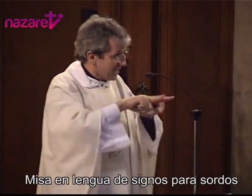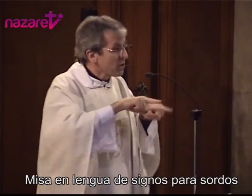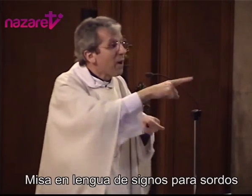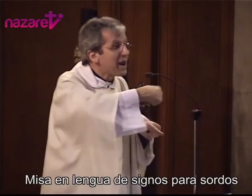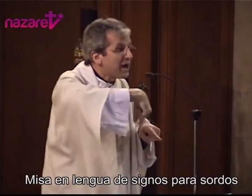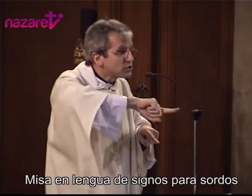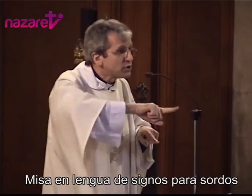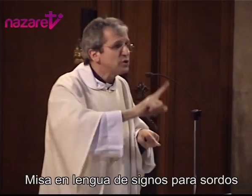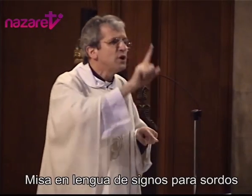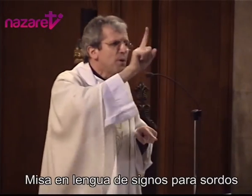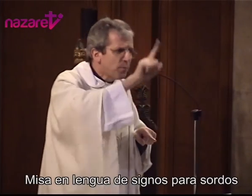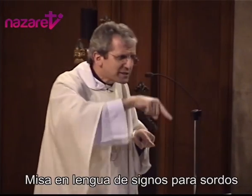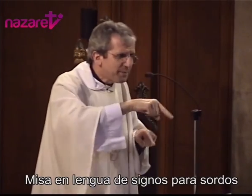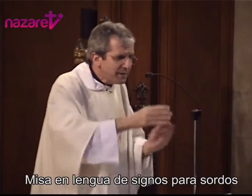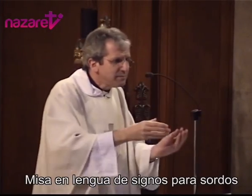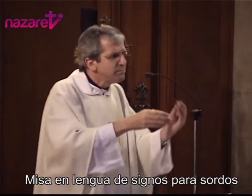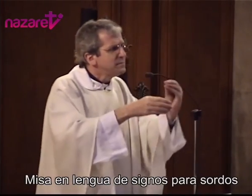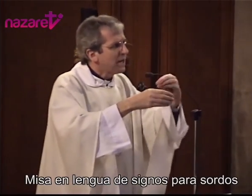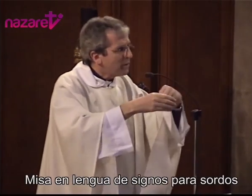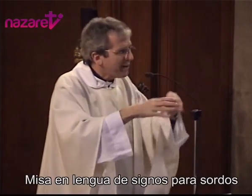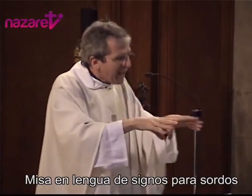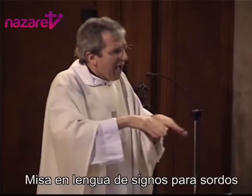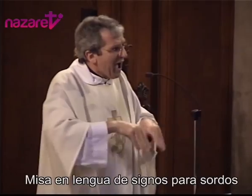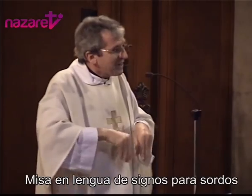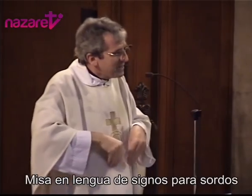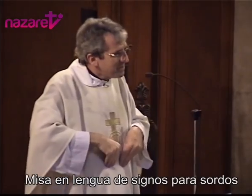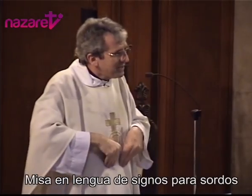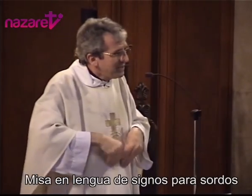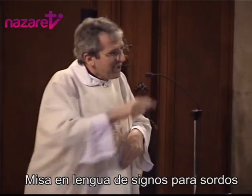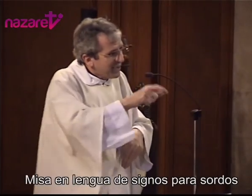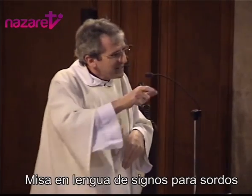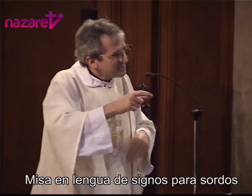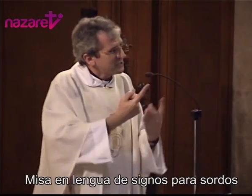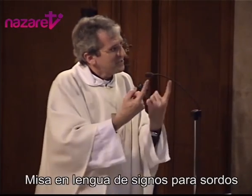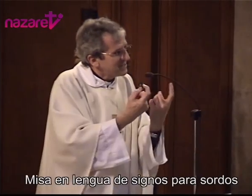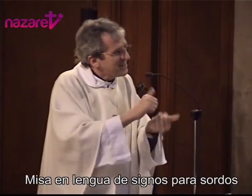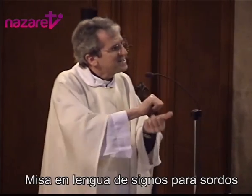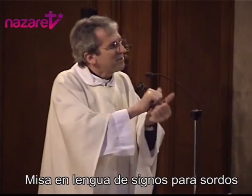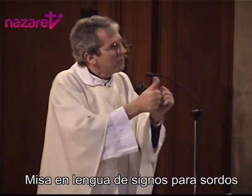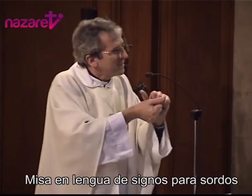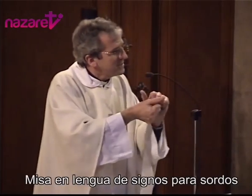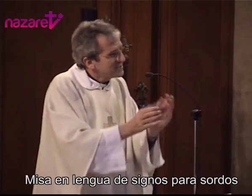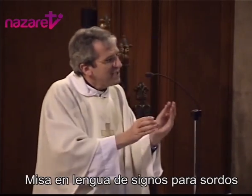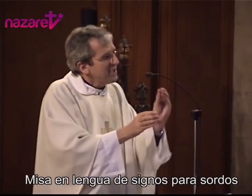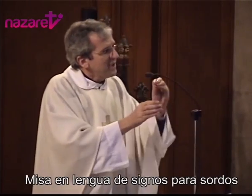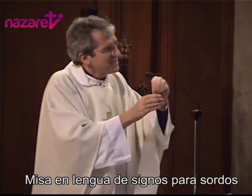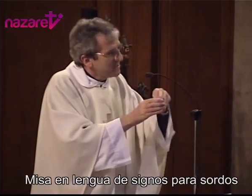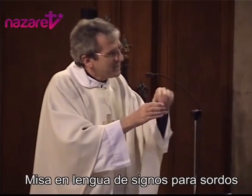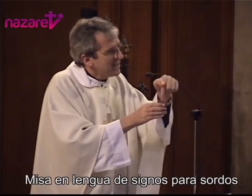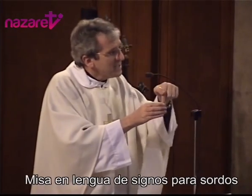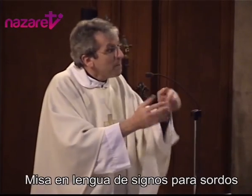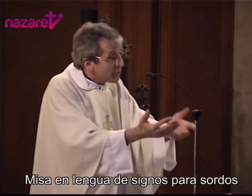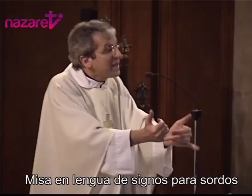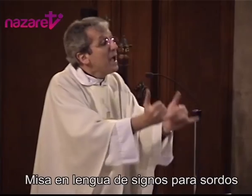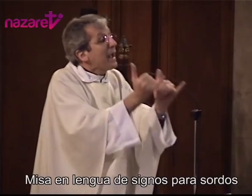hace igual a nosotros, pues también, de alguna manera, acepta a aquellas personas que necesitaban convertirse. Él se mete